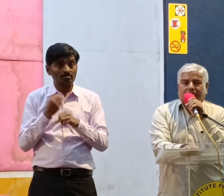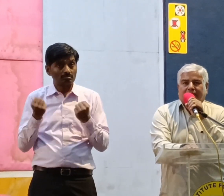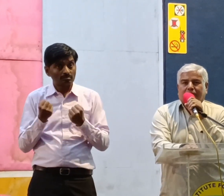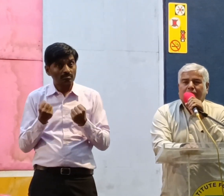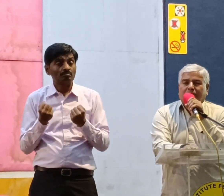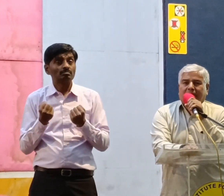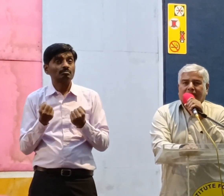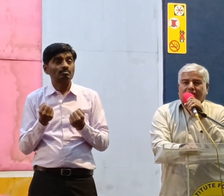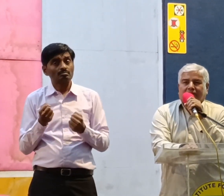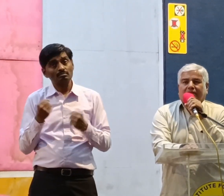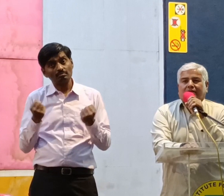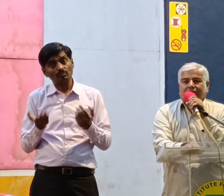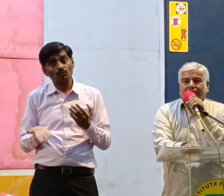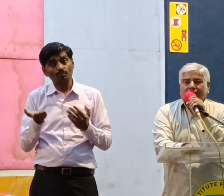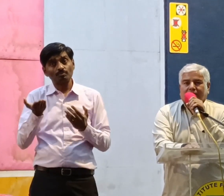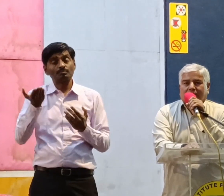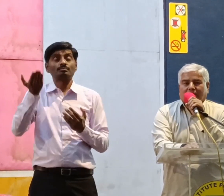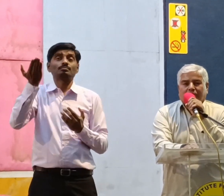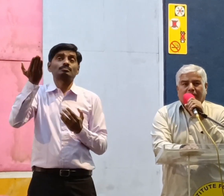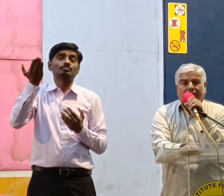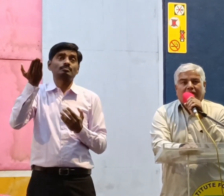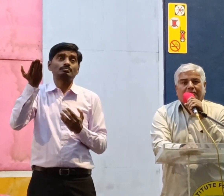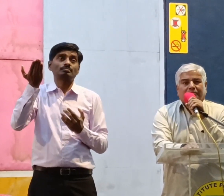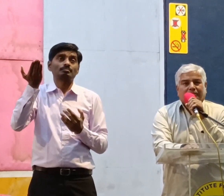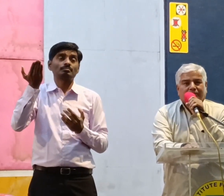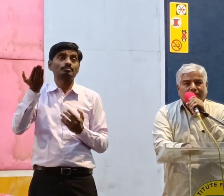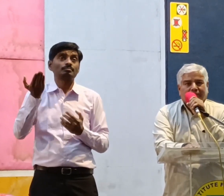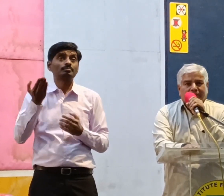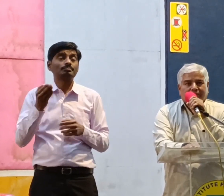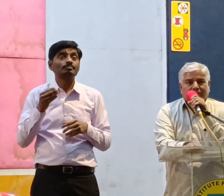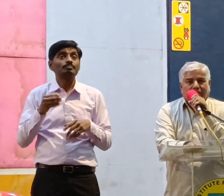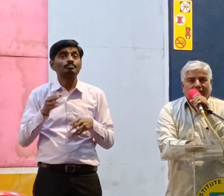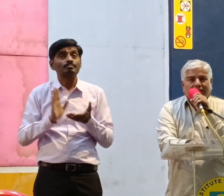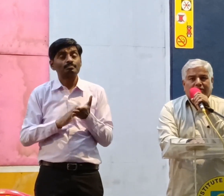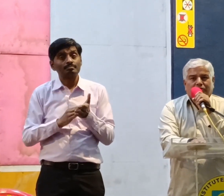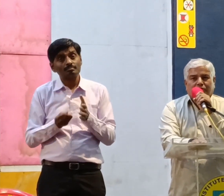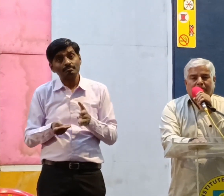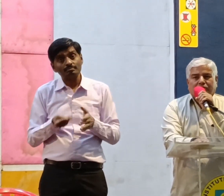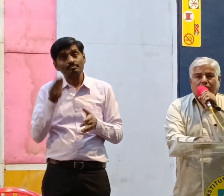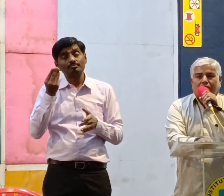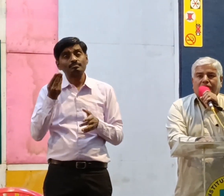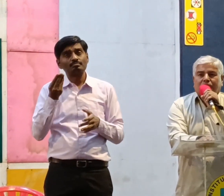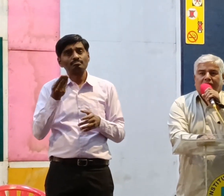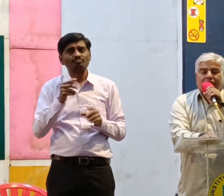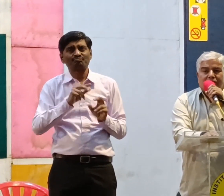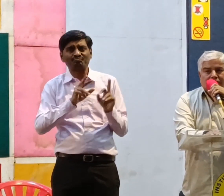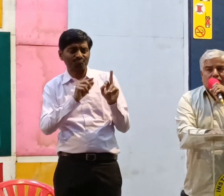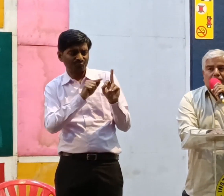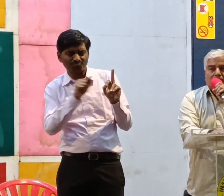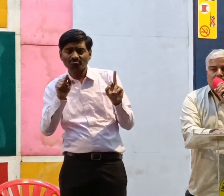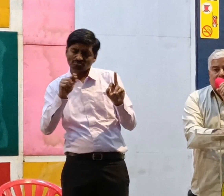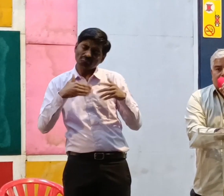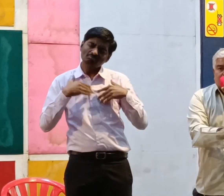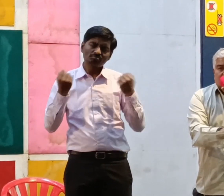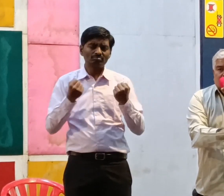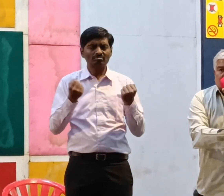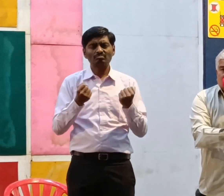કરતા હોય તો આપણે ખૂબ મહેનત કરી અને મારું પરિણામ હું આટલા દિવસોમાં ચોક્કસ સુધારી